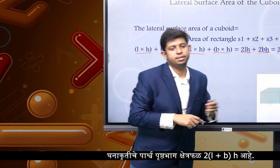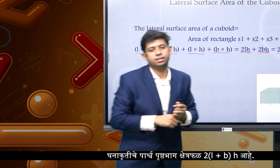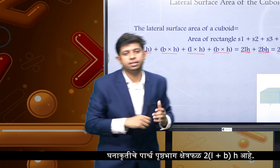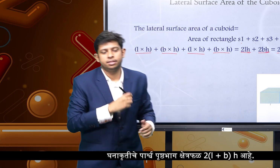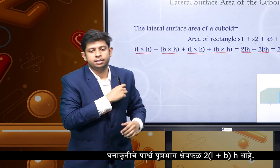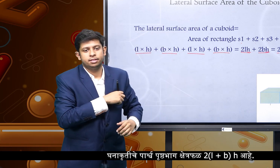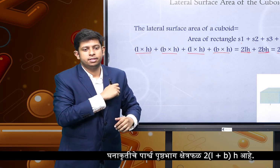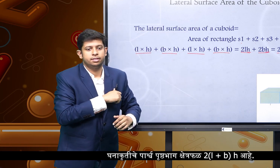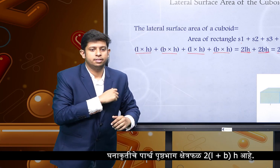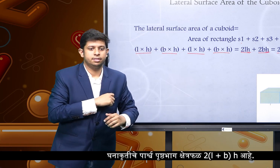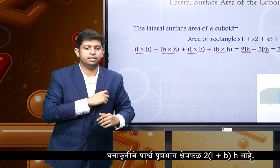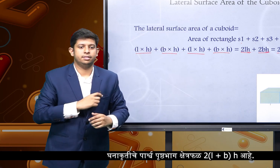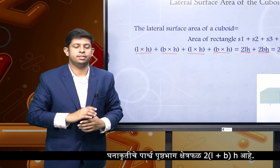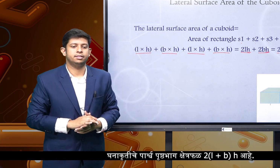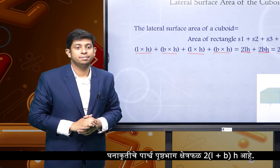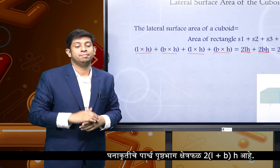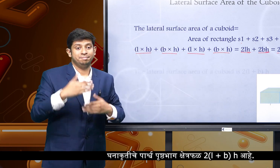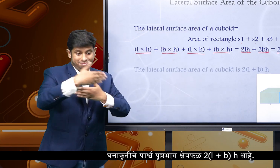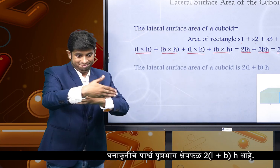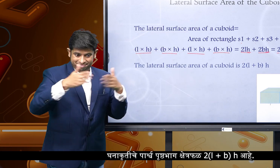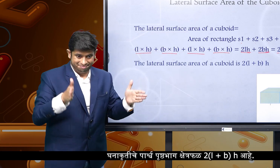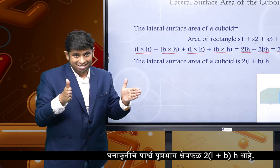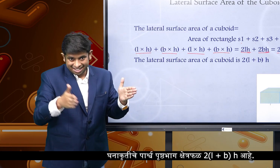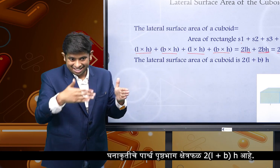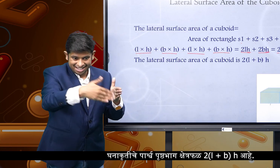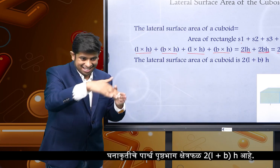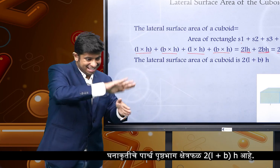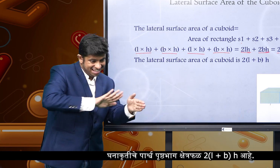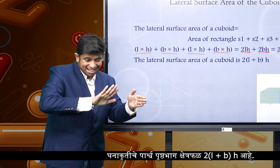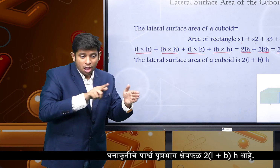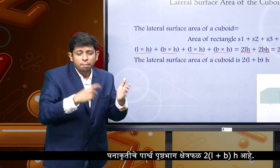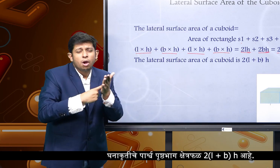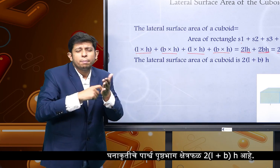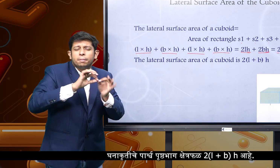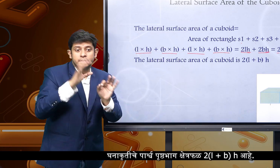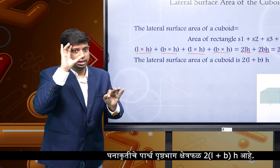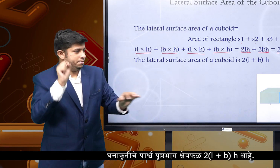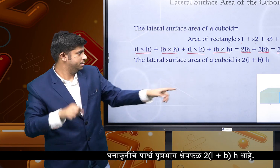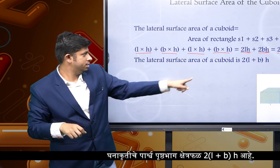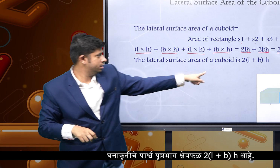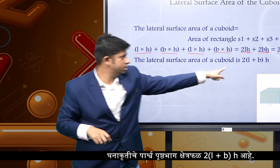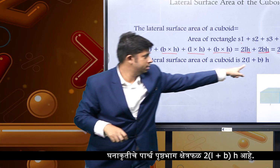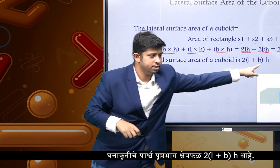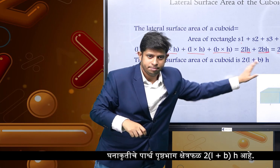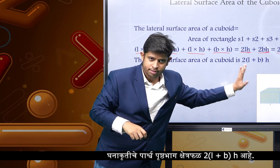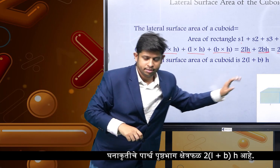घनाकृतींचे पार्श्व पृष्ठभाग क्षेत्रफळ 2 कंसामध्ये L अधिक B कंसाच्या बाहेर h